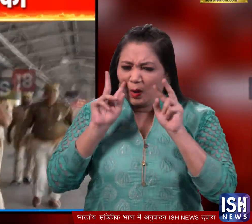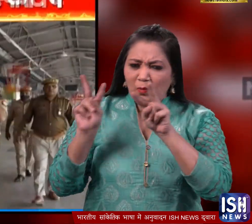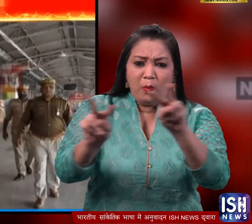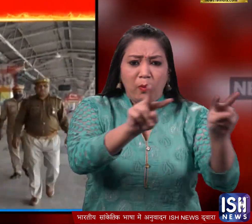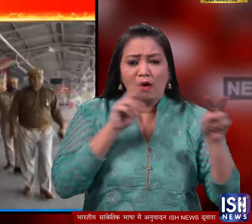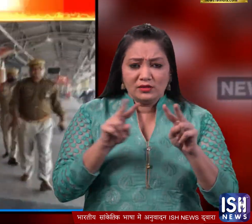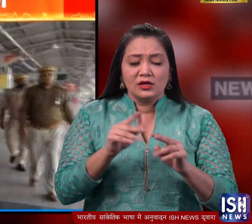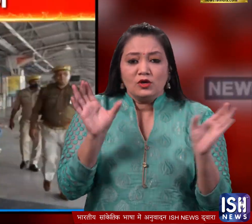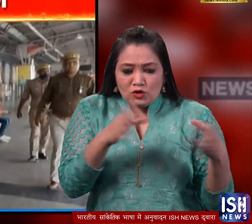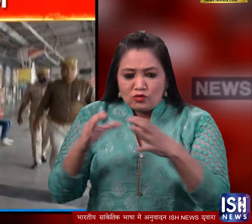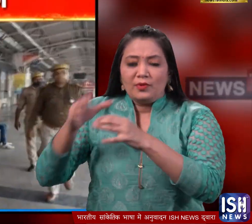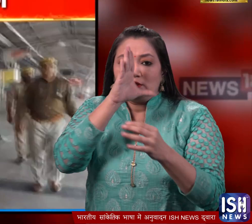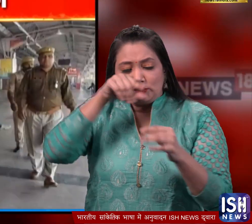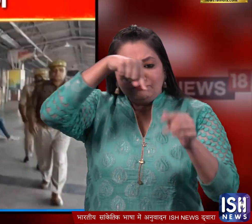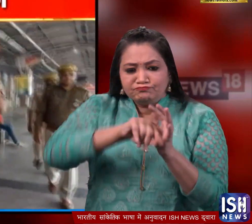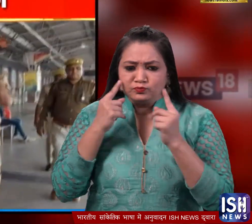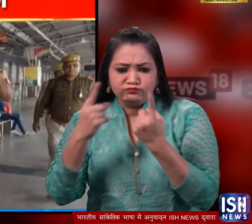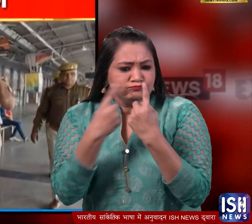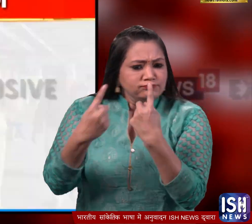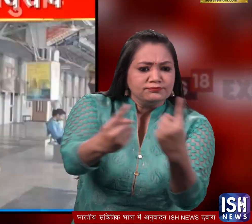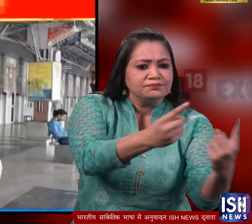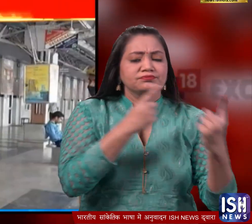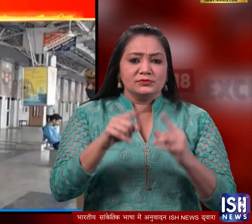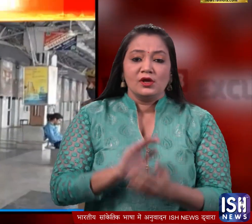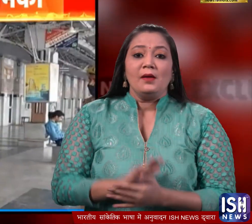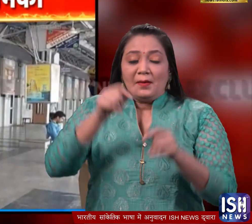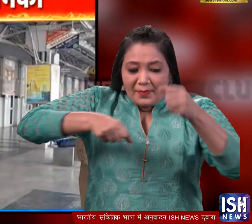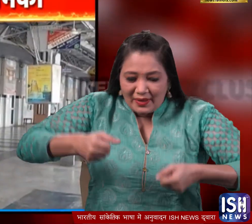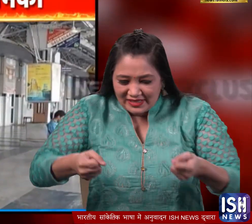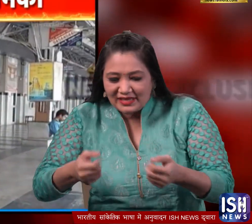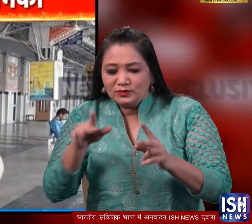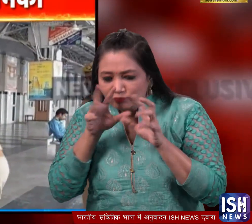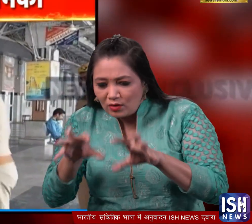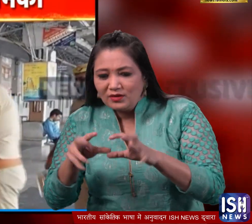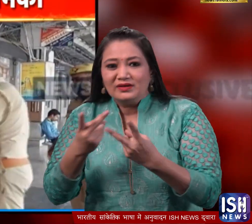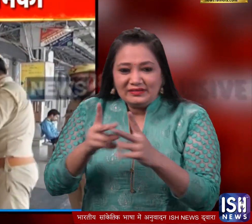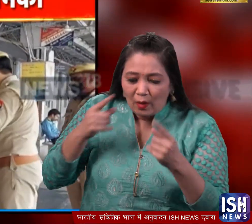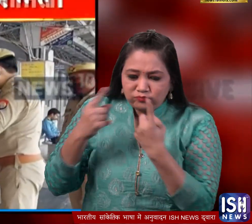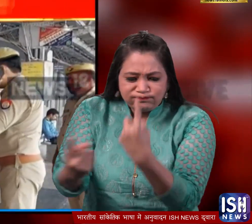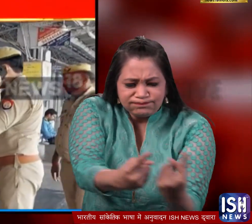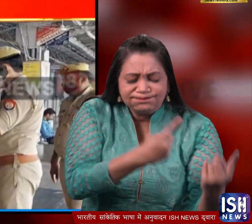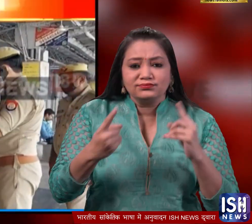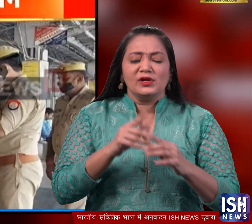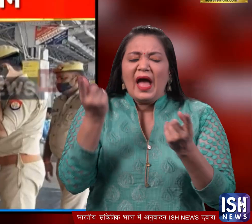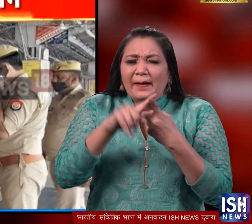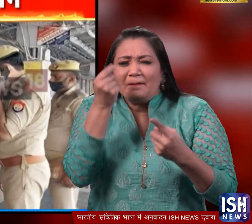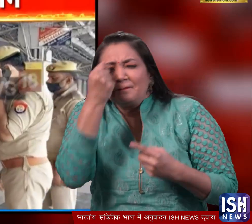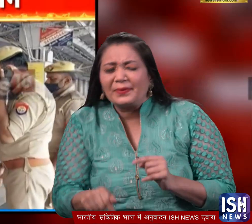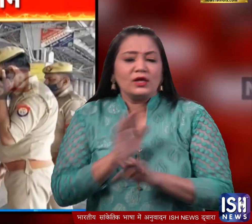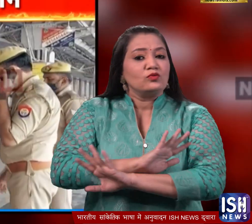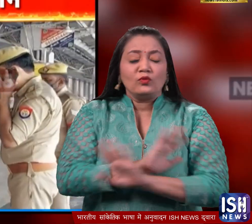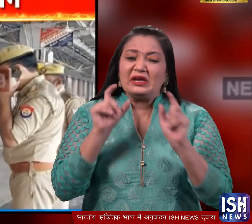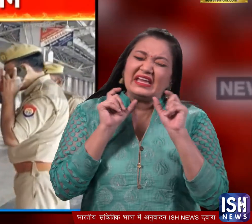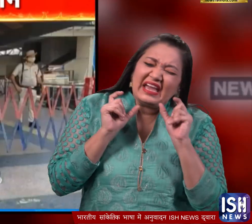दिखी। वहां पुलिस की कई टुकड़ियां स्टेशन पर गश्त करती नजर आईं। इन लोगों ने यात्रियों के सामान की भी चेकिंग की, ताकि सुरक्षा में चूक की